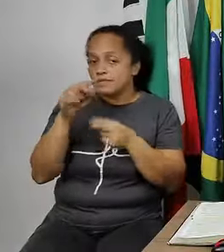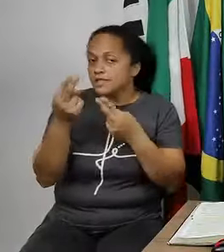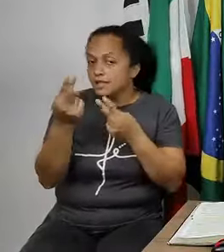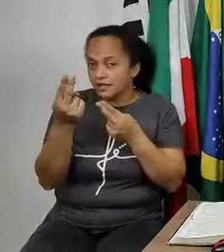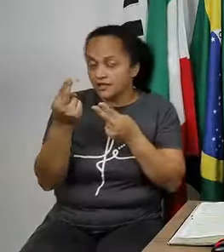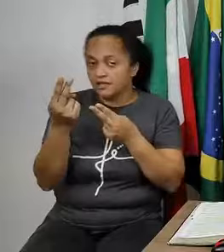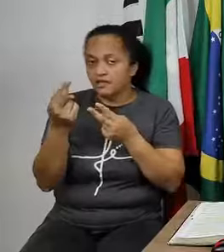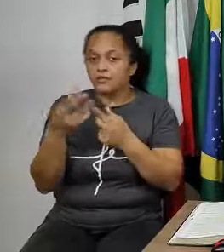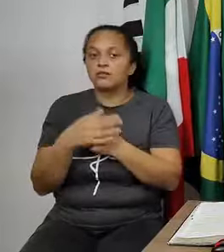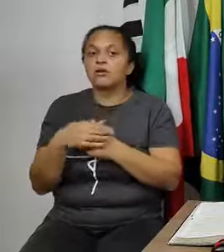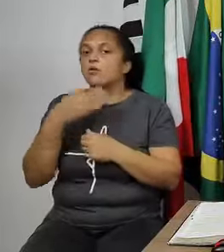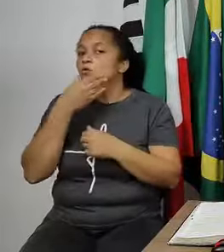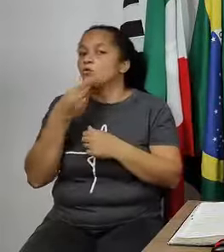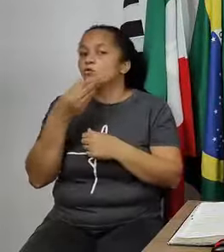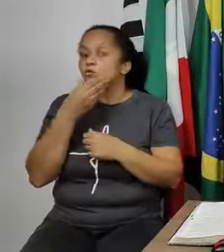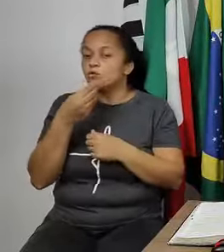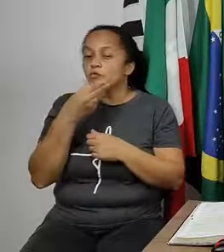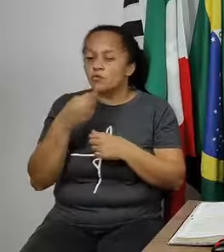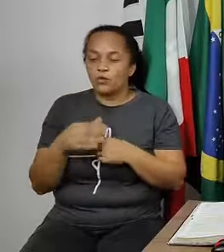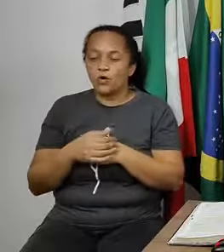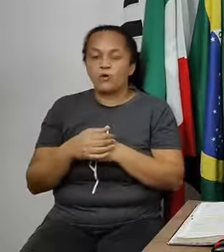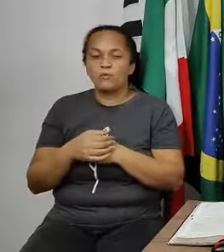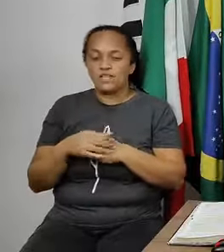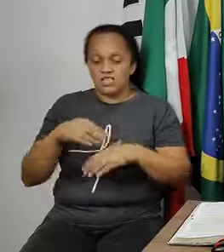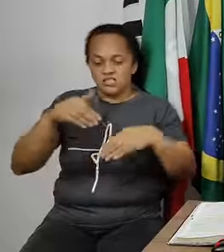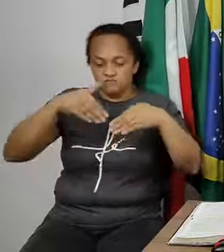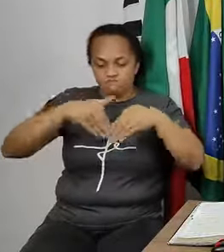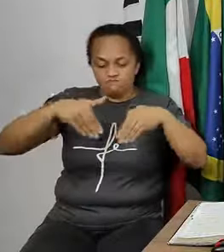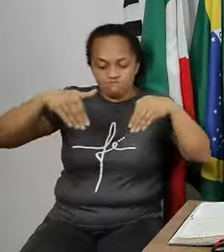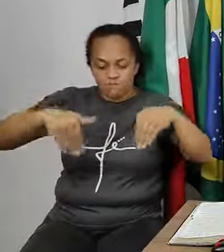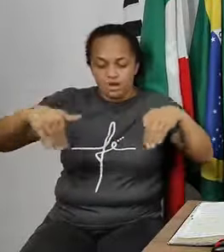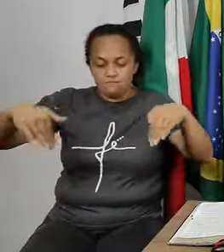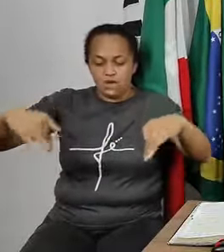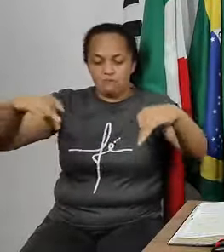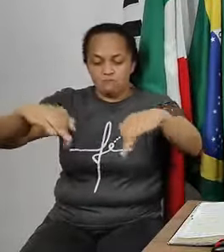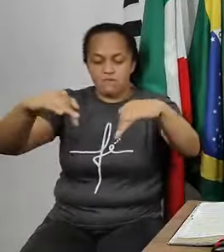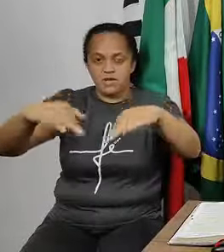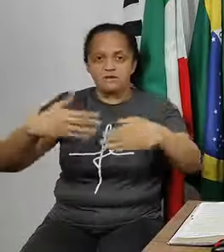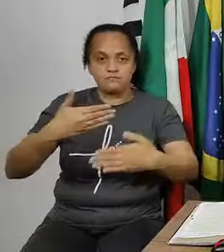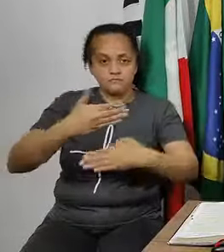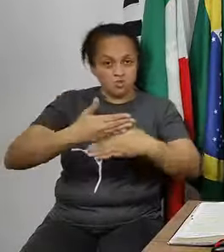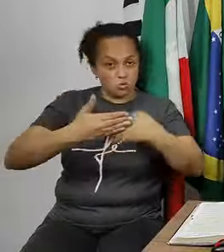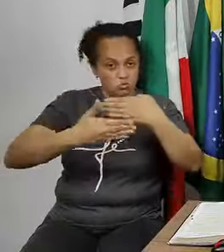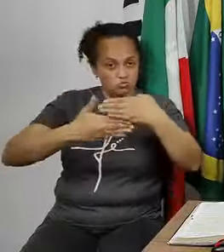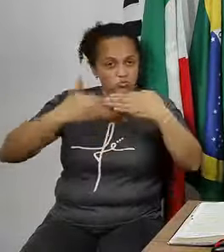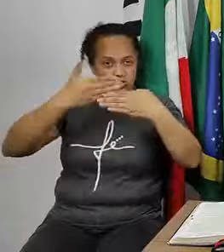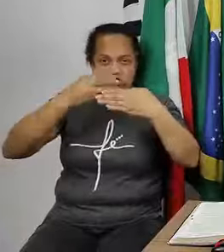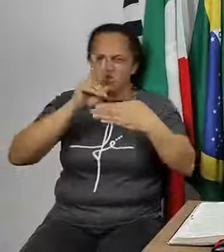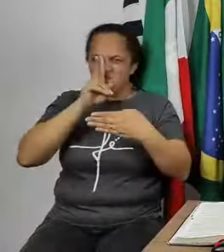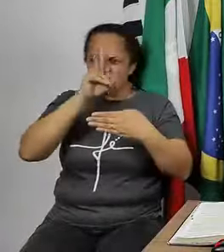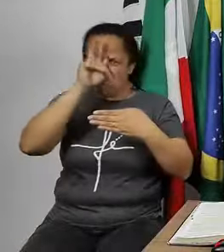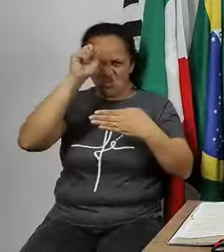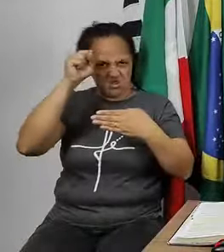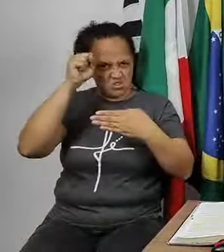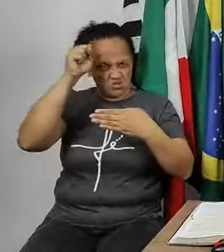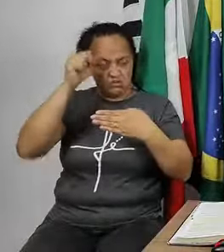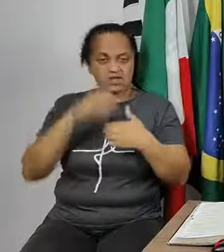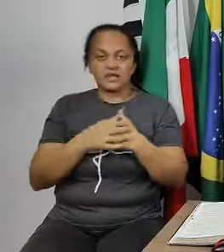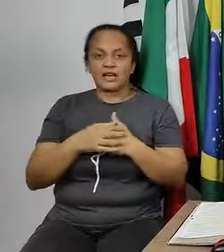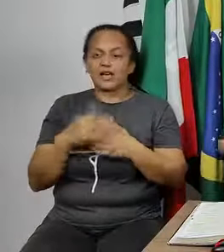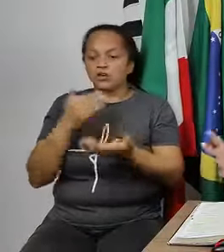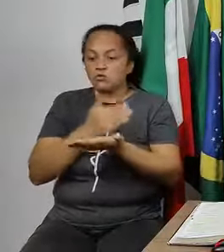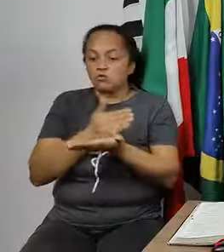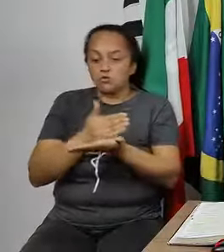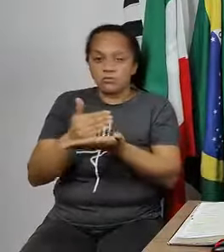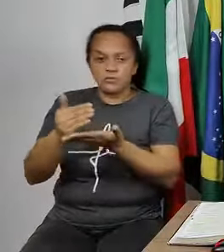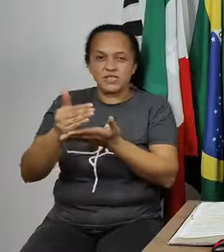e lançou o alicerce sobre a rocha. E vindo a enchente, arrojou-se o rio contra aquela casa,